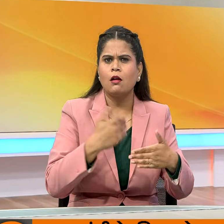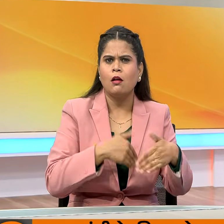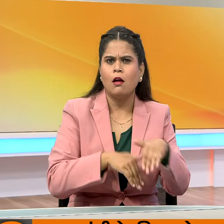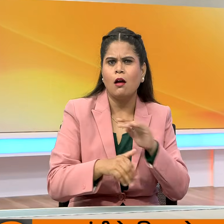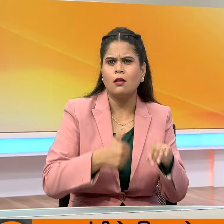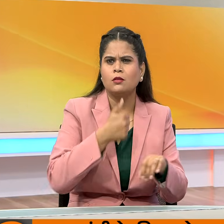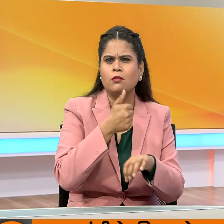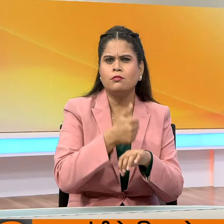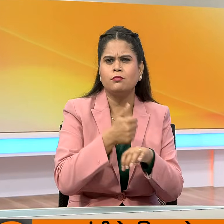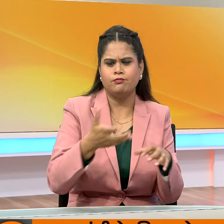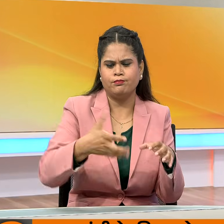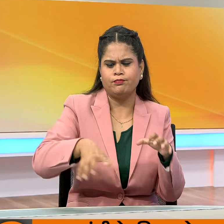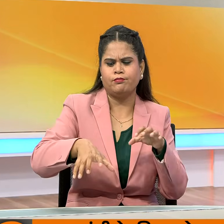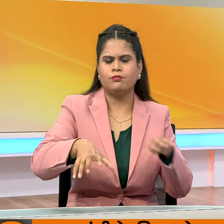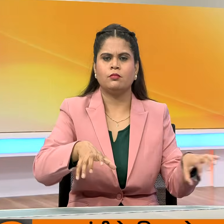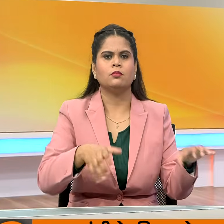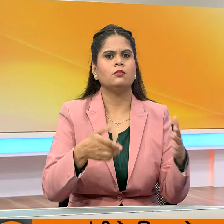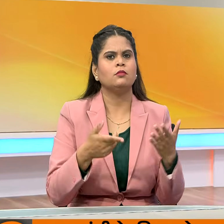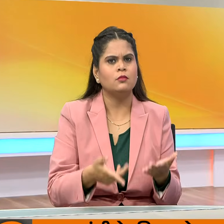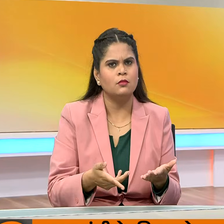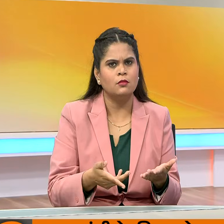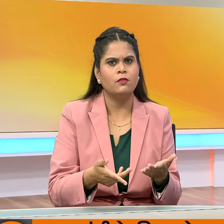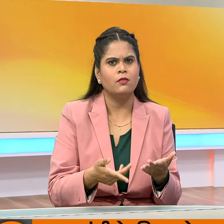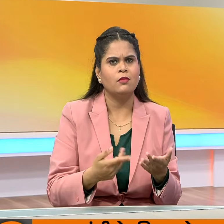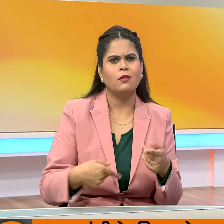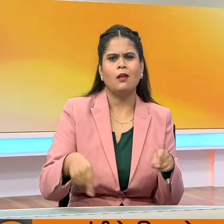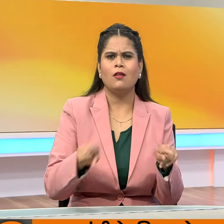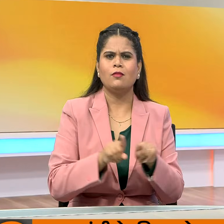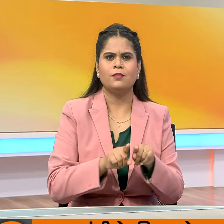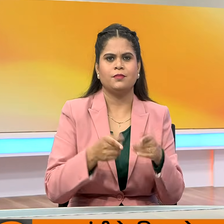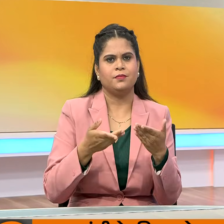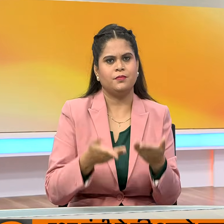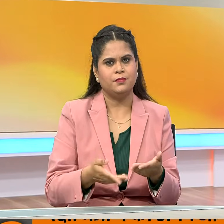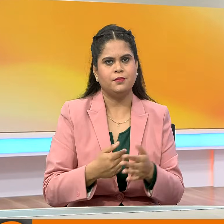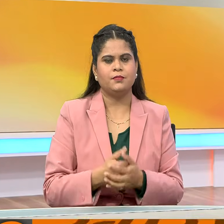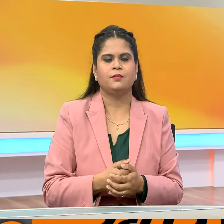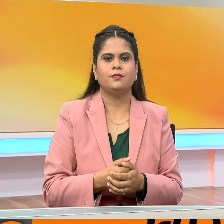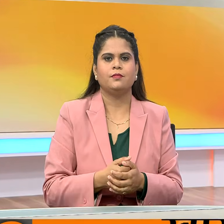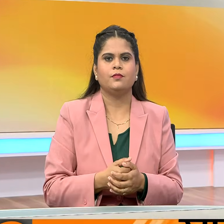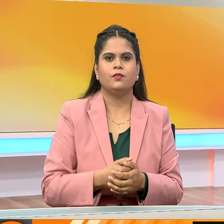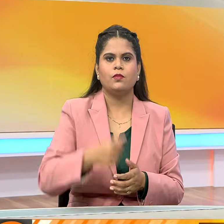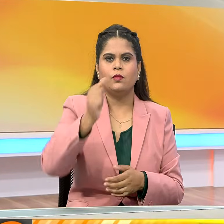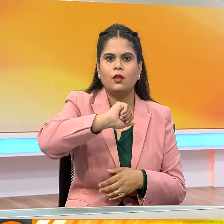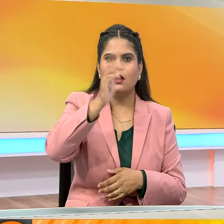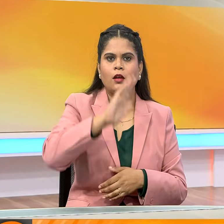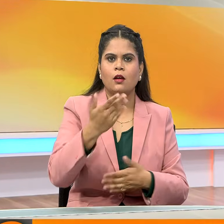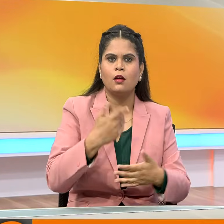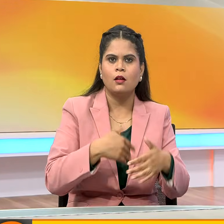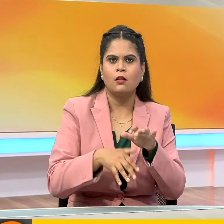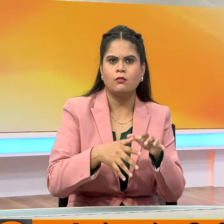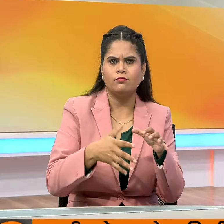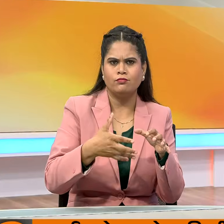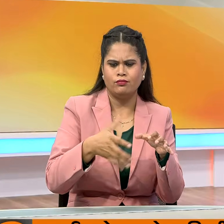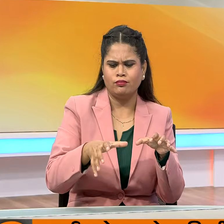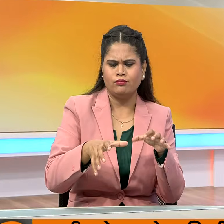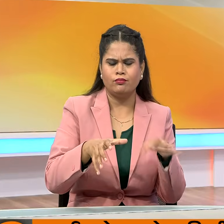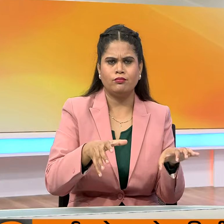डाली थी और वहीं से 2 राष्ट्र के सिद्धांत को ताकत मिली